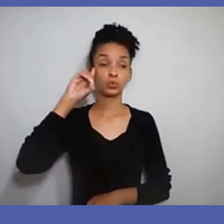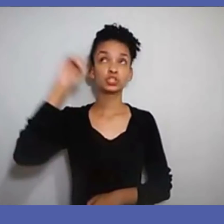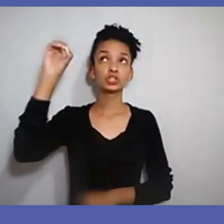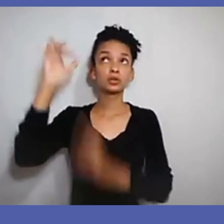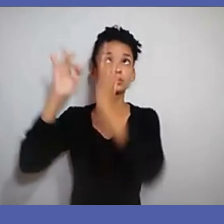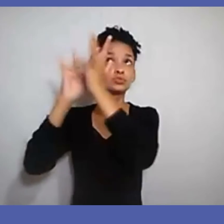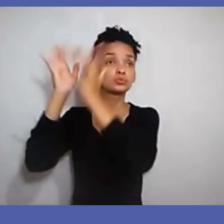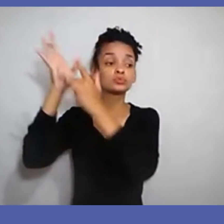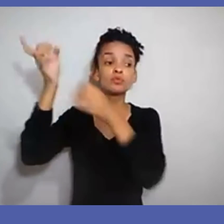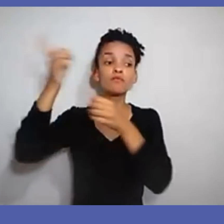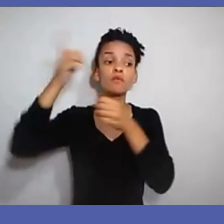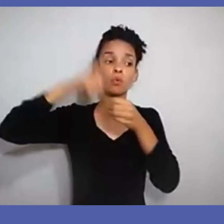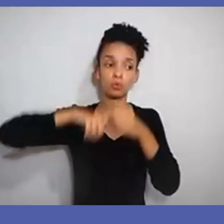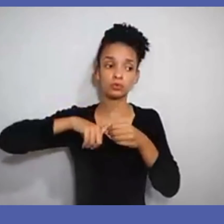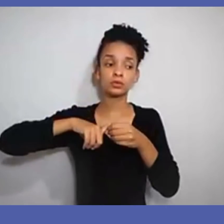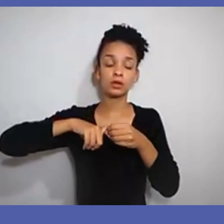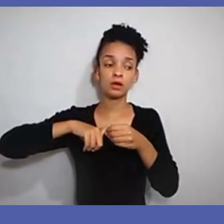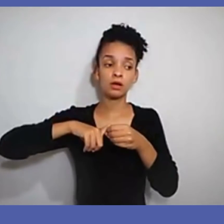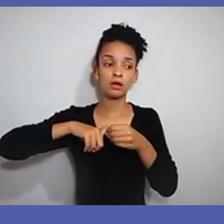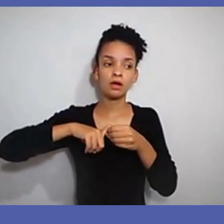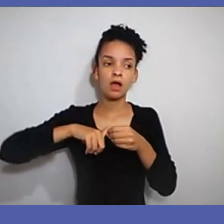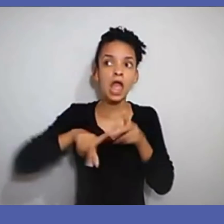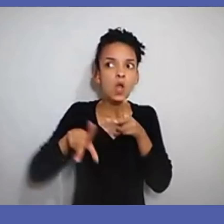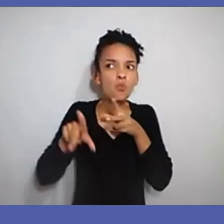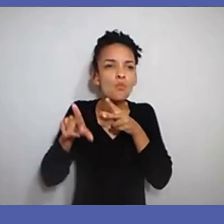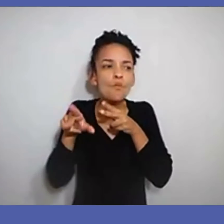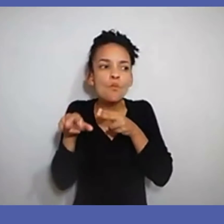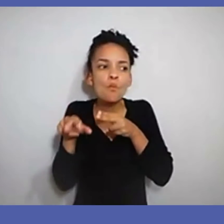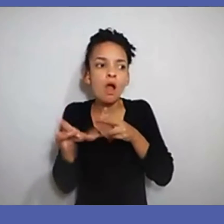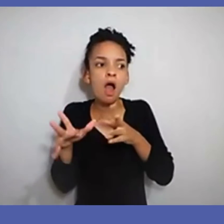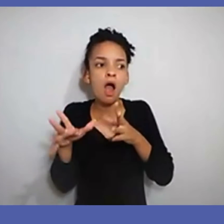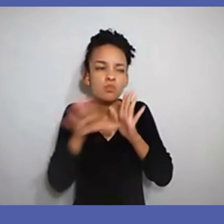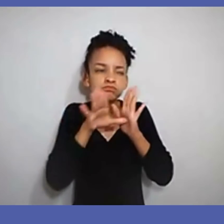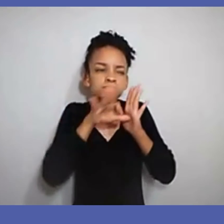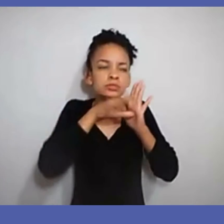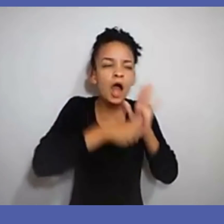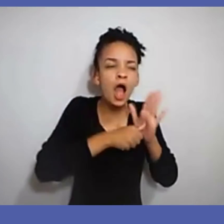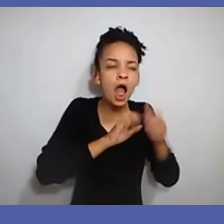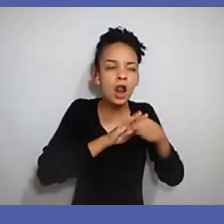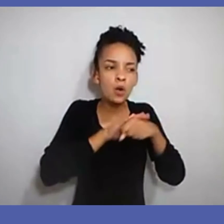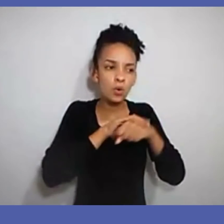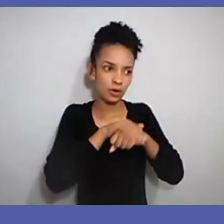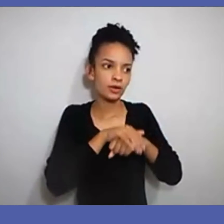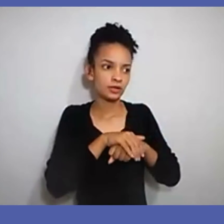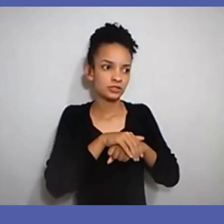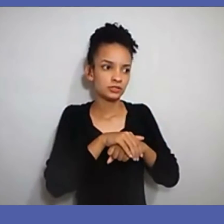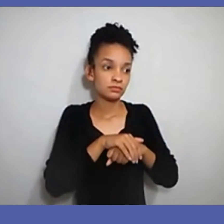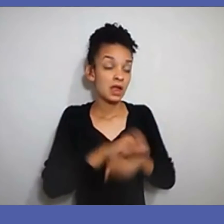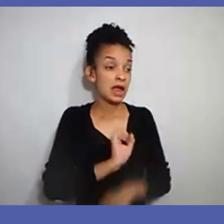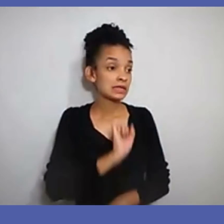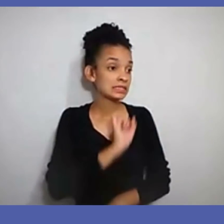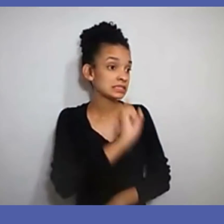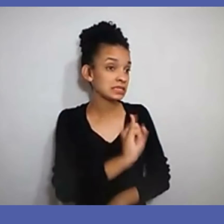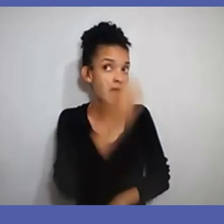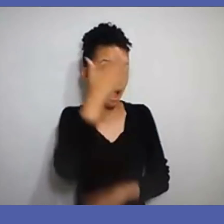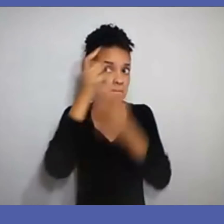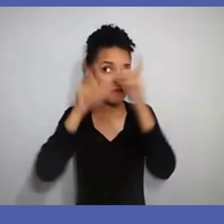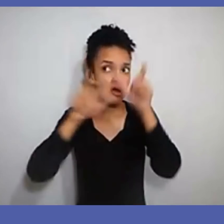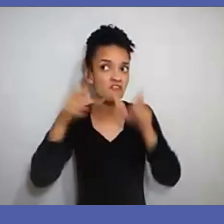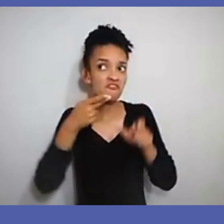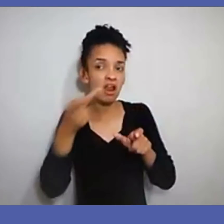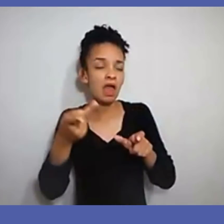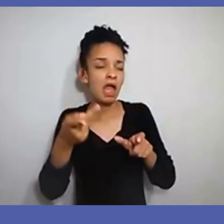vem como ladrão de noite. Quando andarem dizendo paz e segurança, eis que